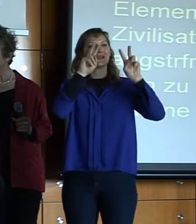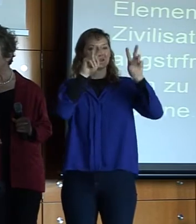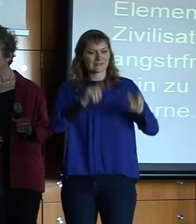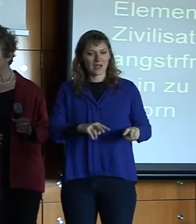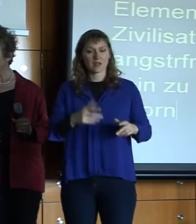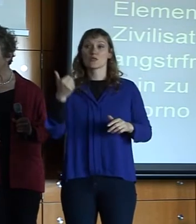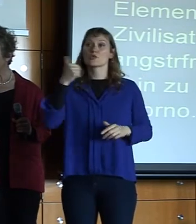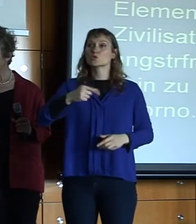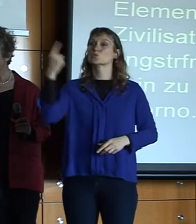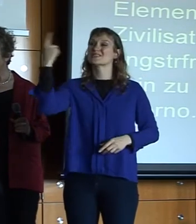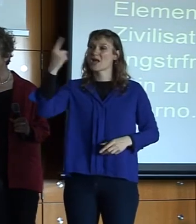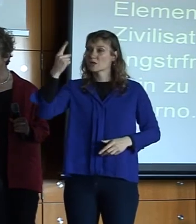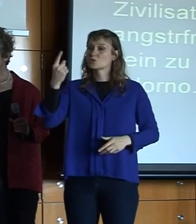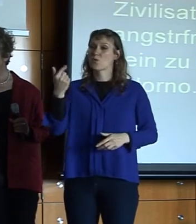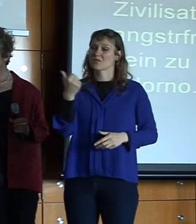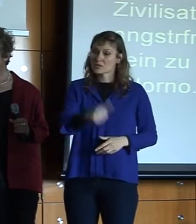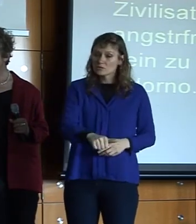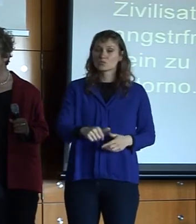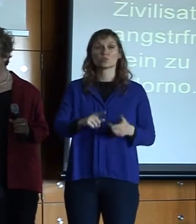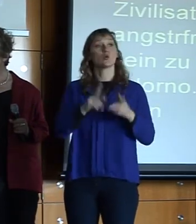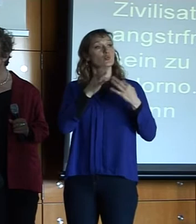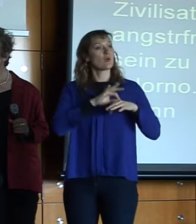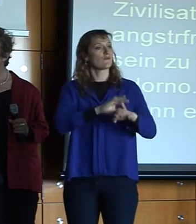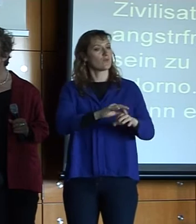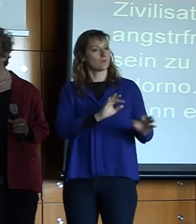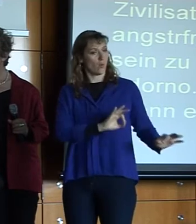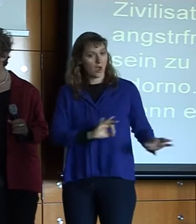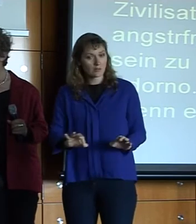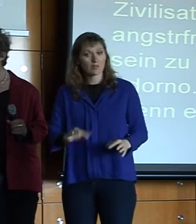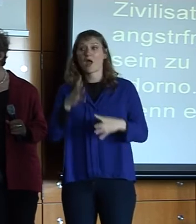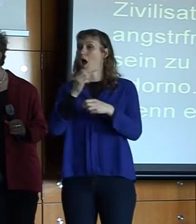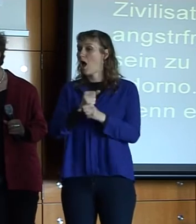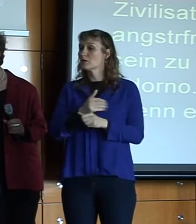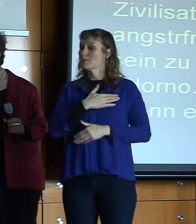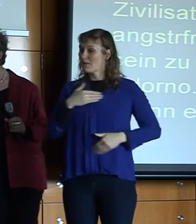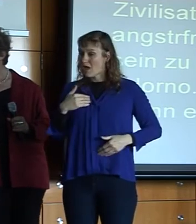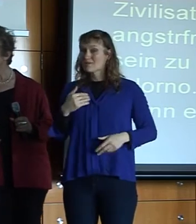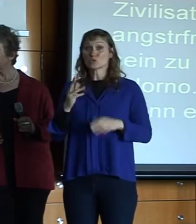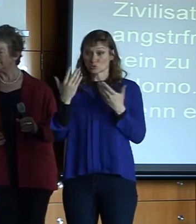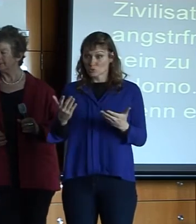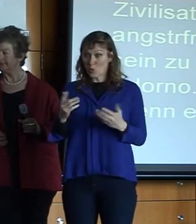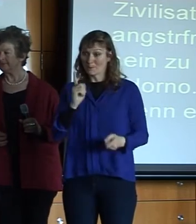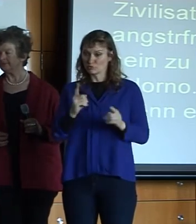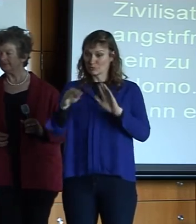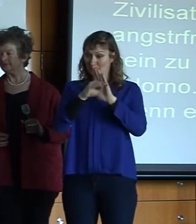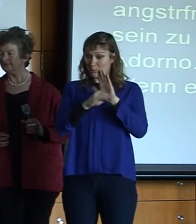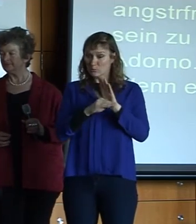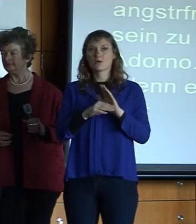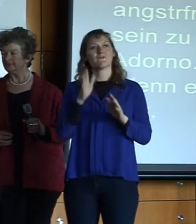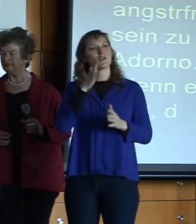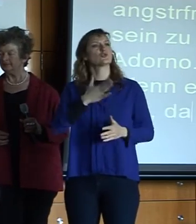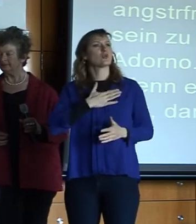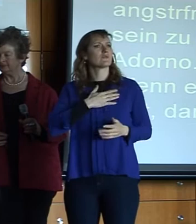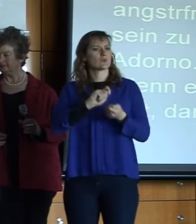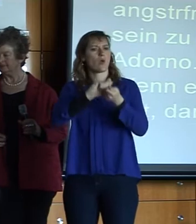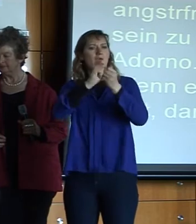mit Sanktionsbestimmungen auch, die auch durchgeführt werden und eingehalten werden. Wenn diese Bestimmungen existieren, dann ändert sich